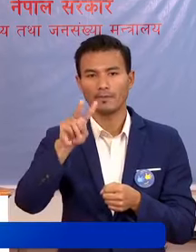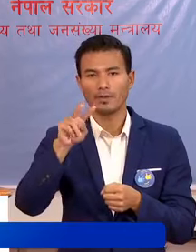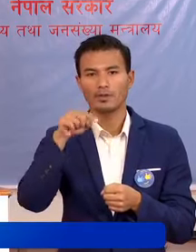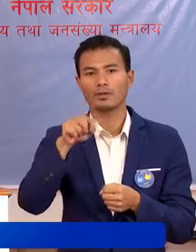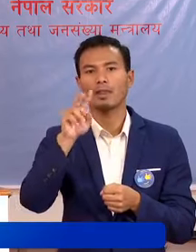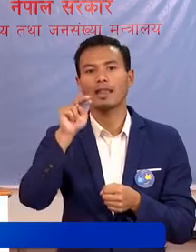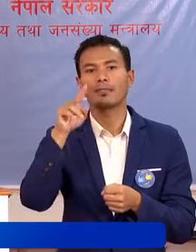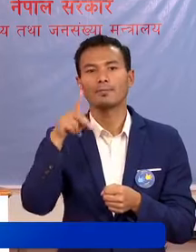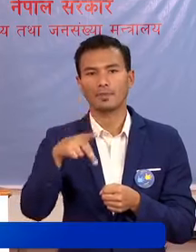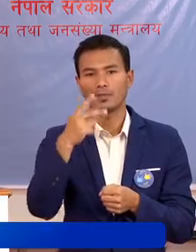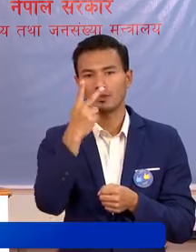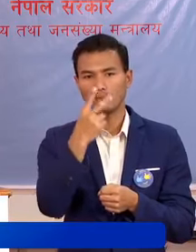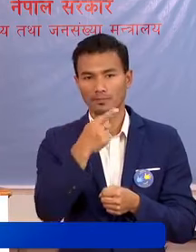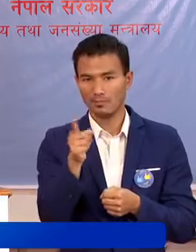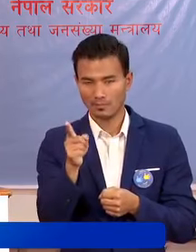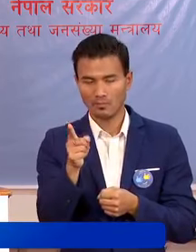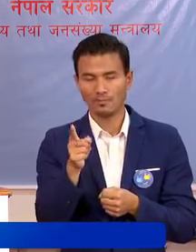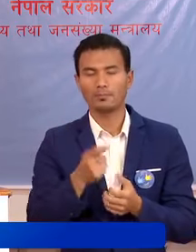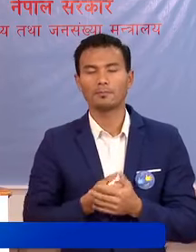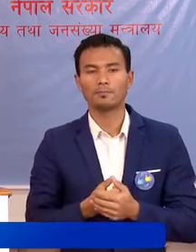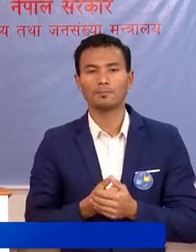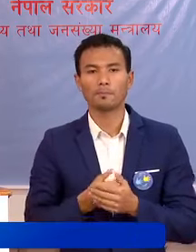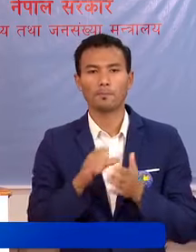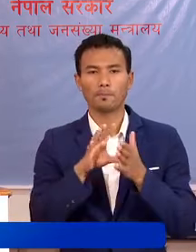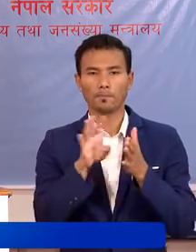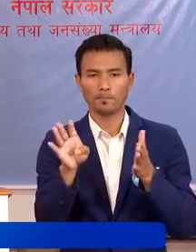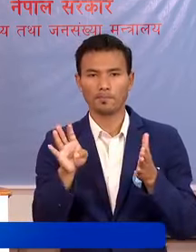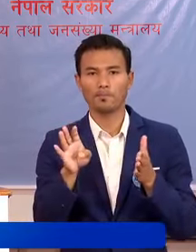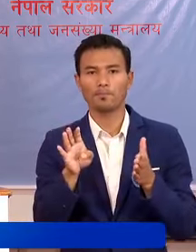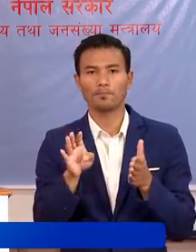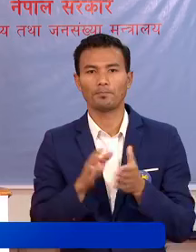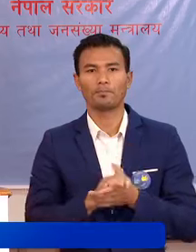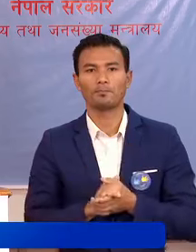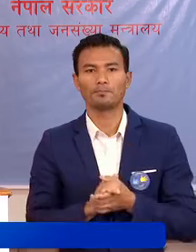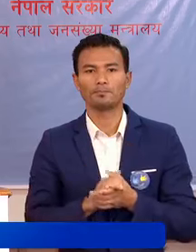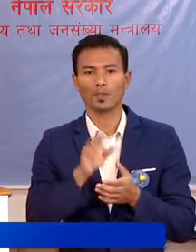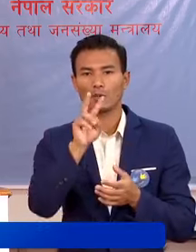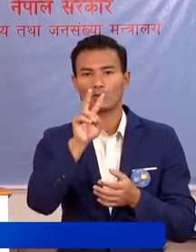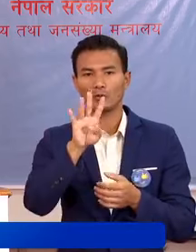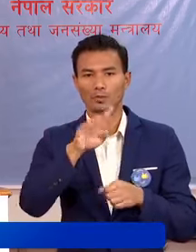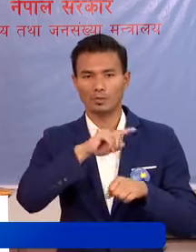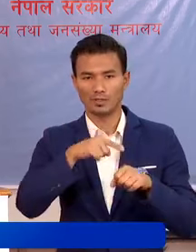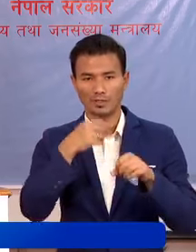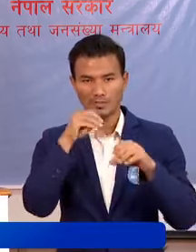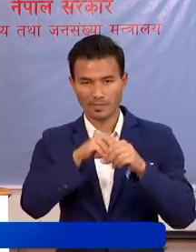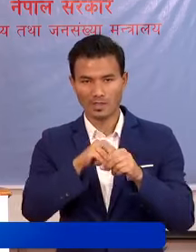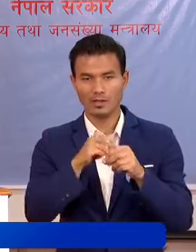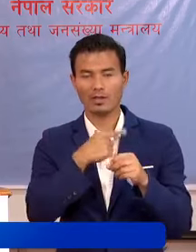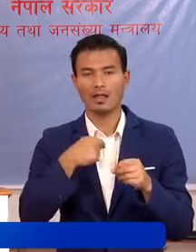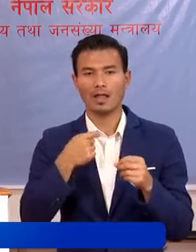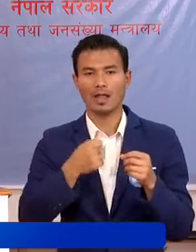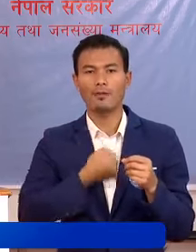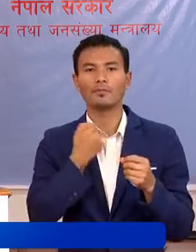હો યો દ્યા વટા બાટં ગતા ચાવવિશ ગંટા માં આપણા